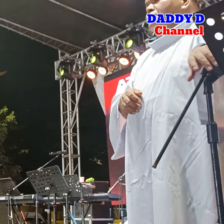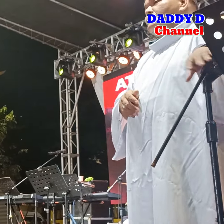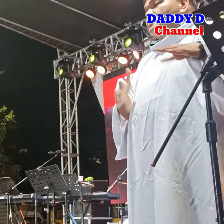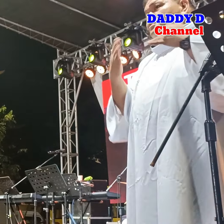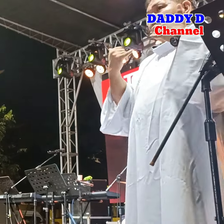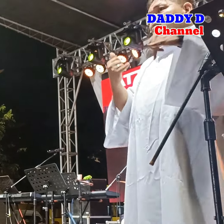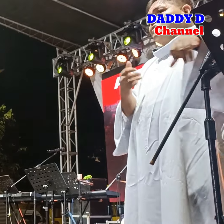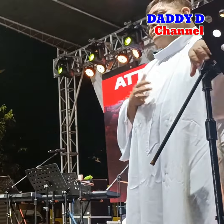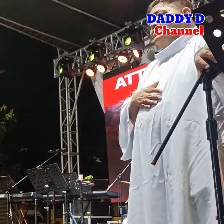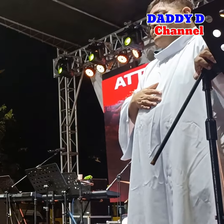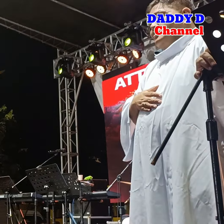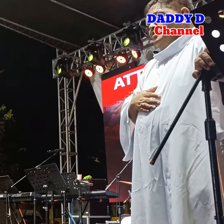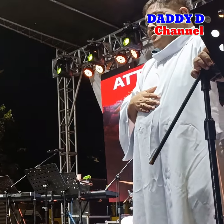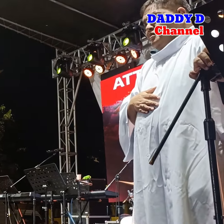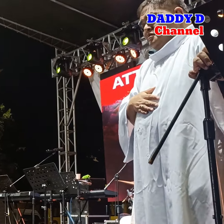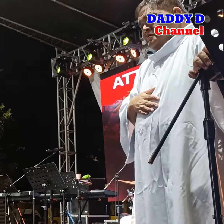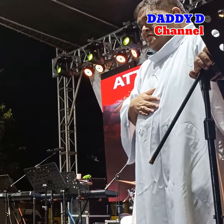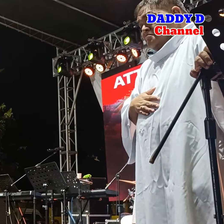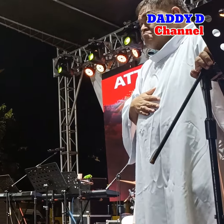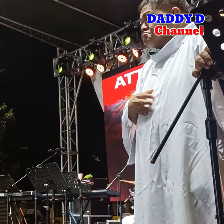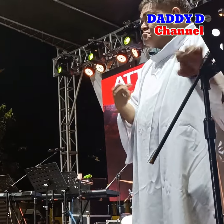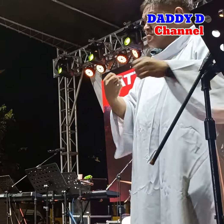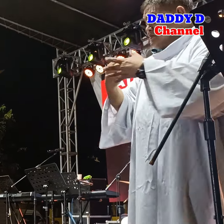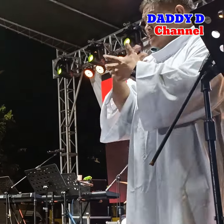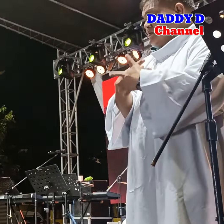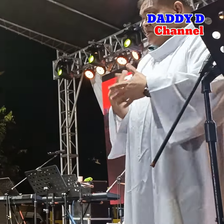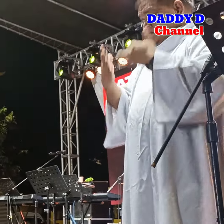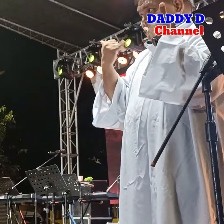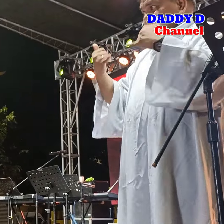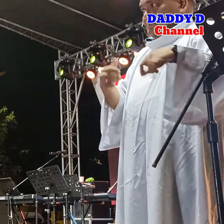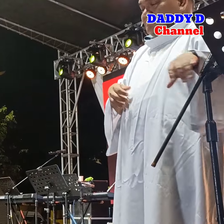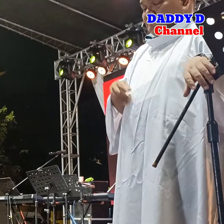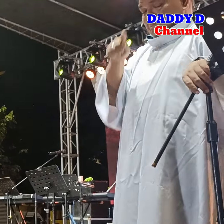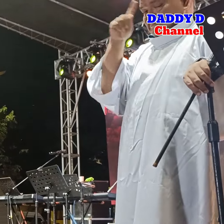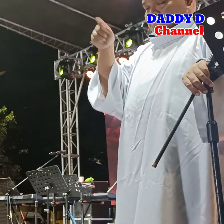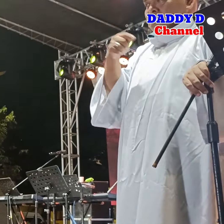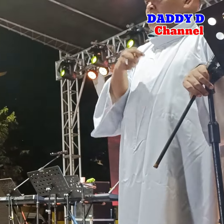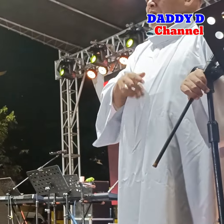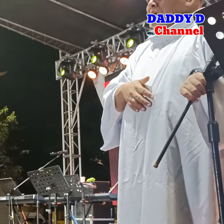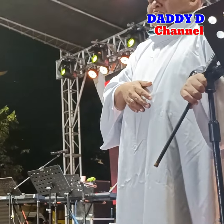Ngayon, meron bang natatakot sa presidenteng to?